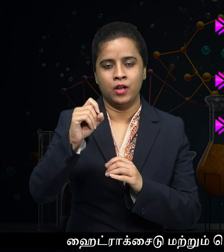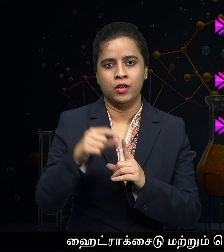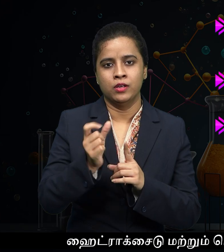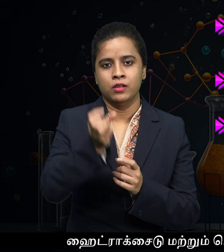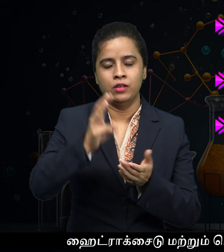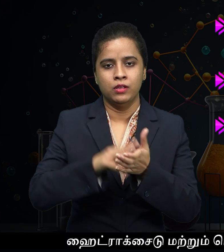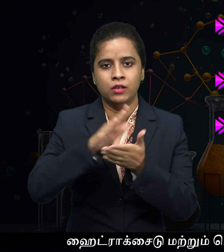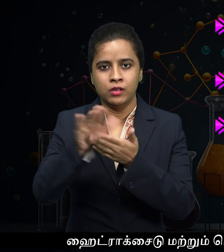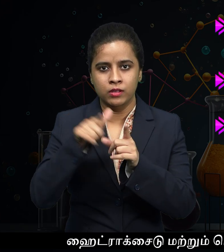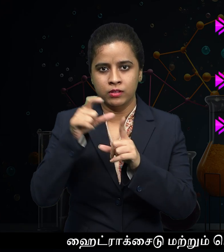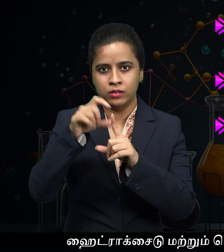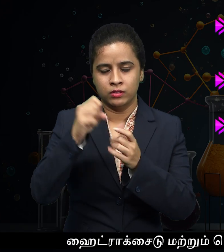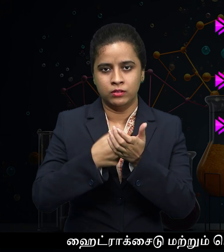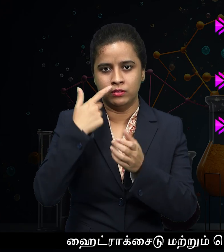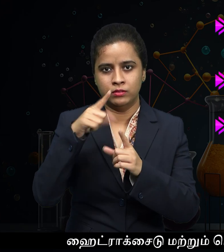ஆகும்.